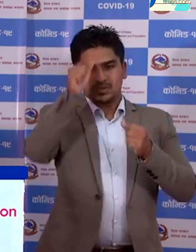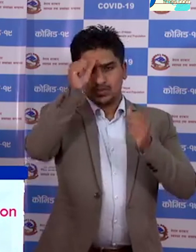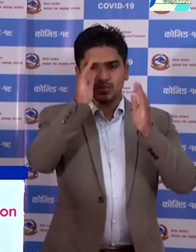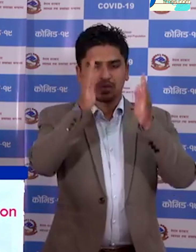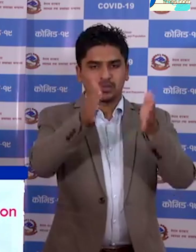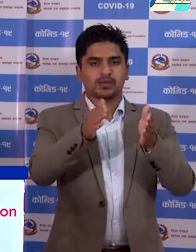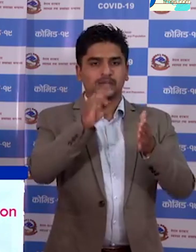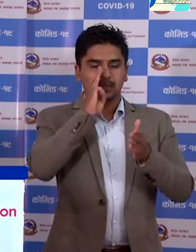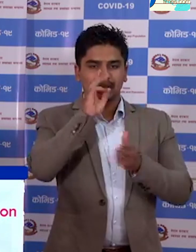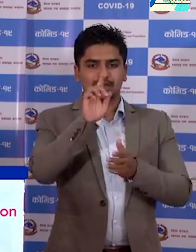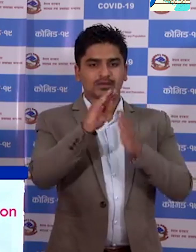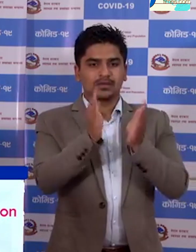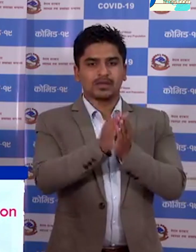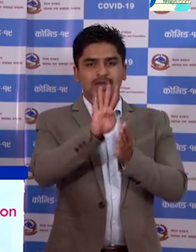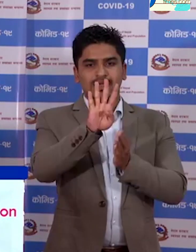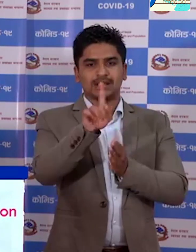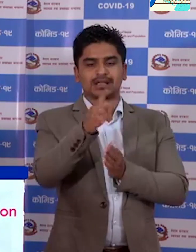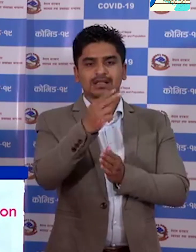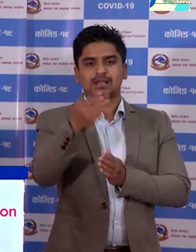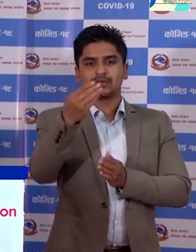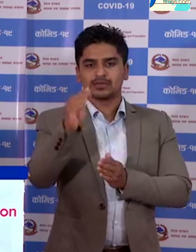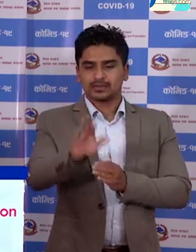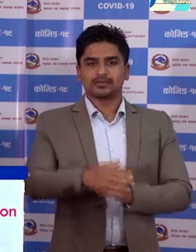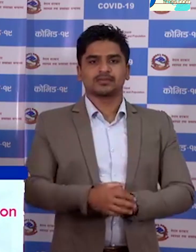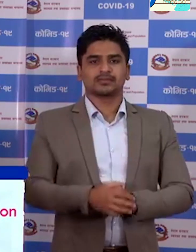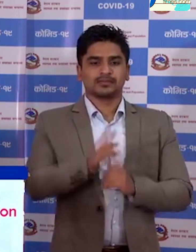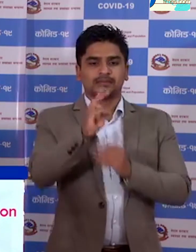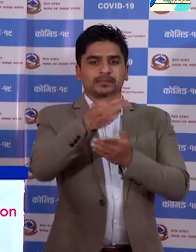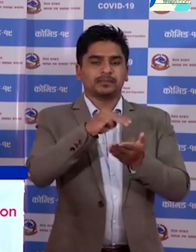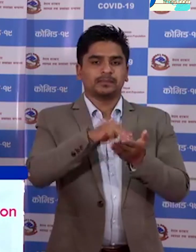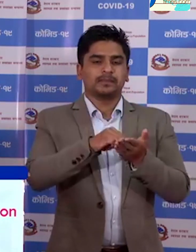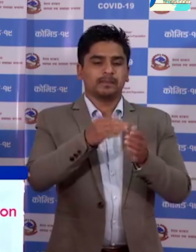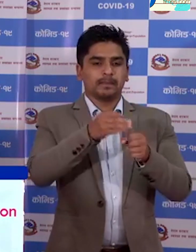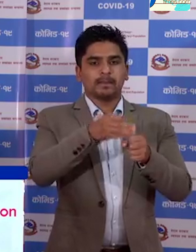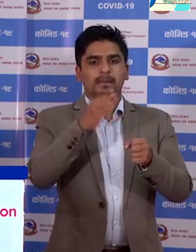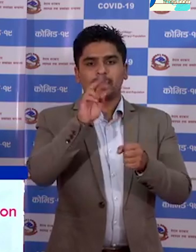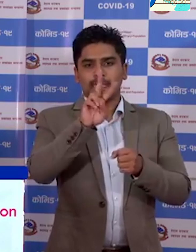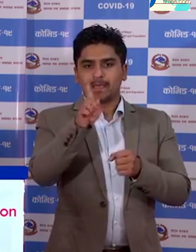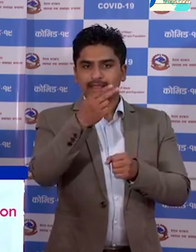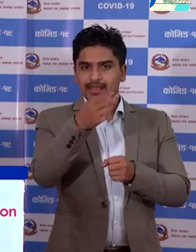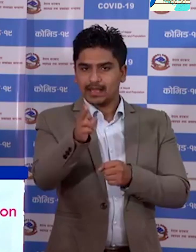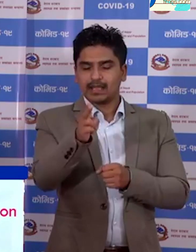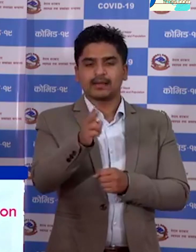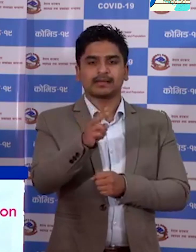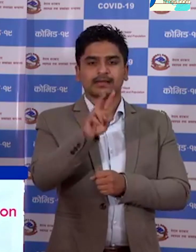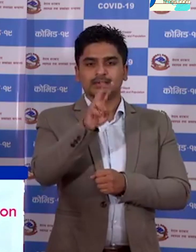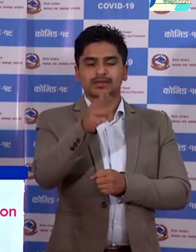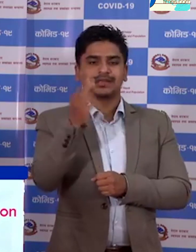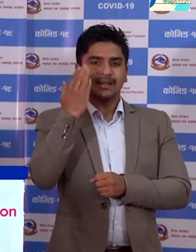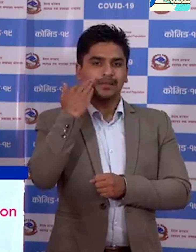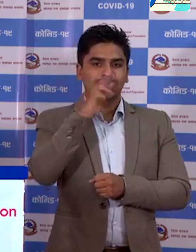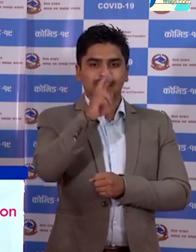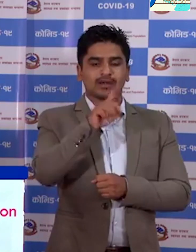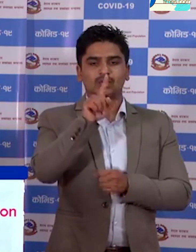जनकपुरमा जम्मा 41 जना हुनुहुन्छ। त्यसमध्ये धनुषाको 21 जना, 2 जना महिला